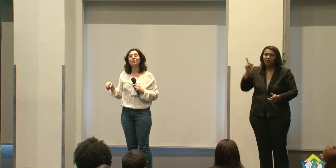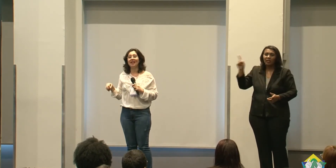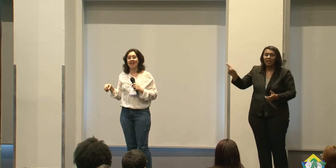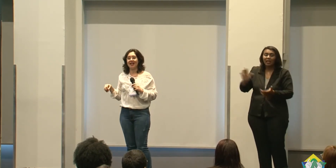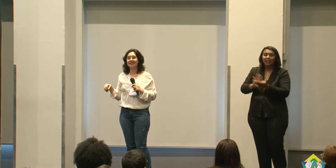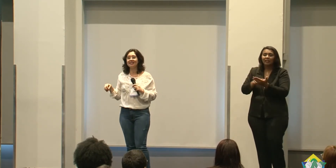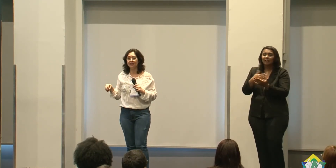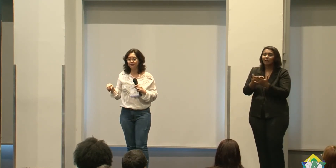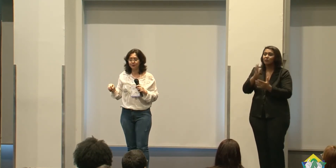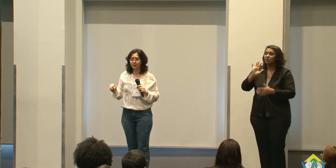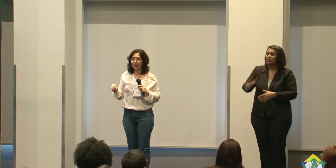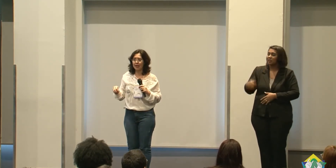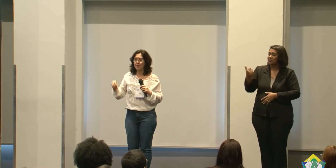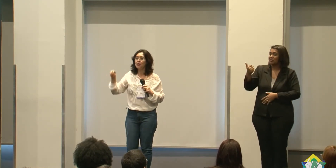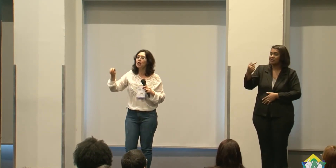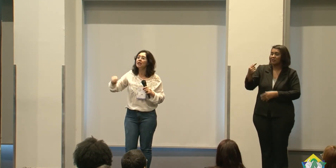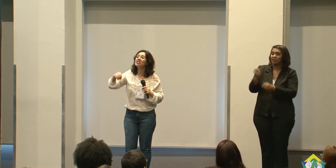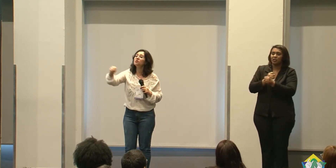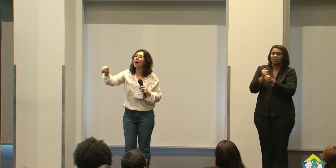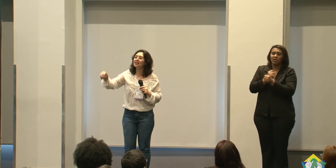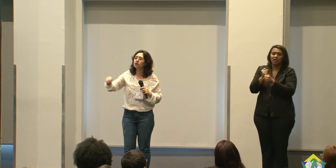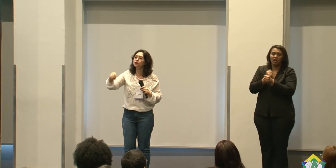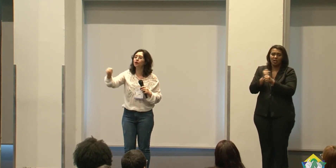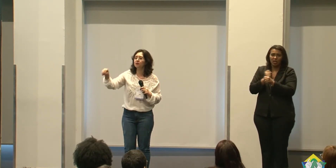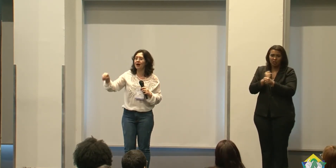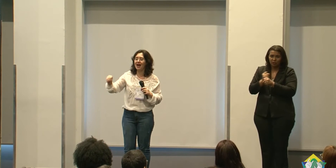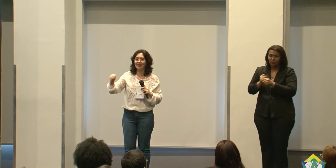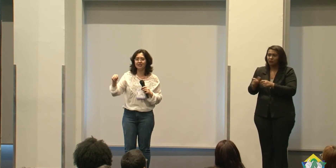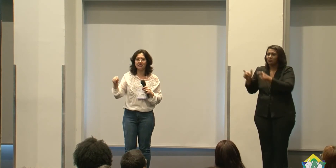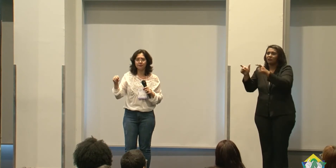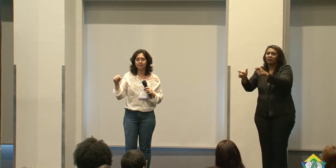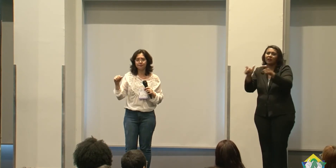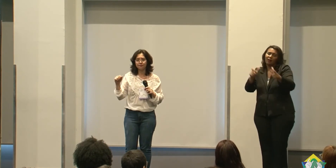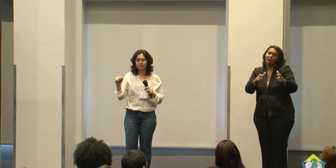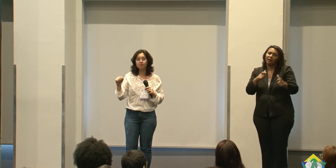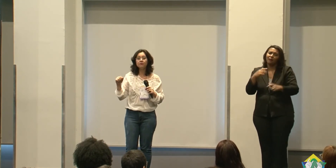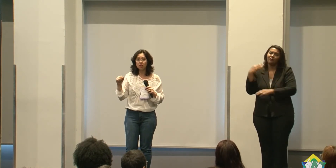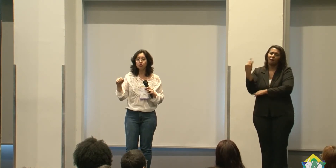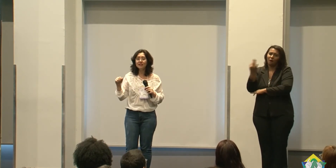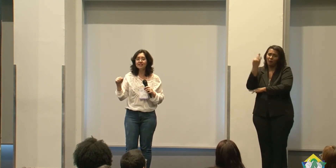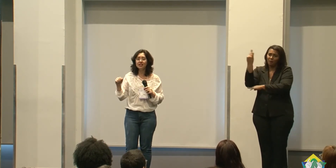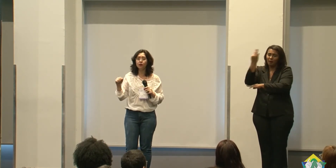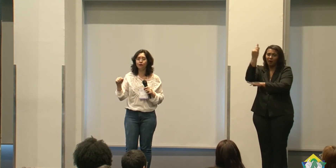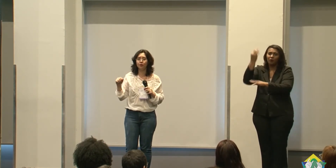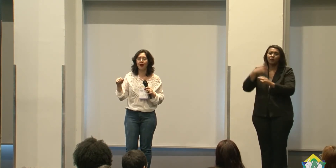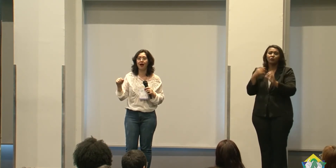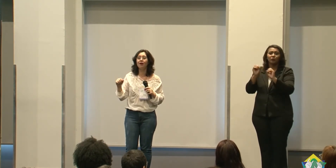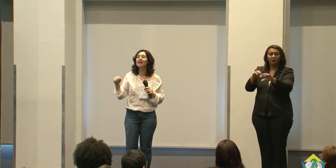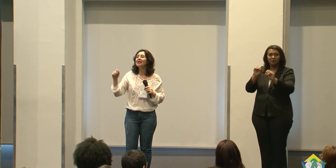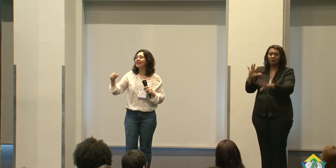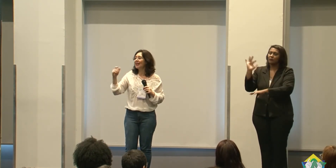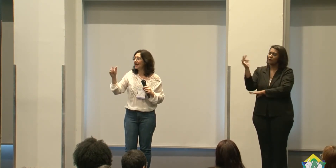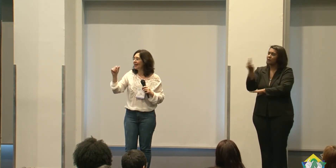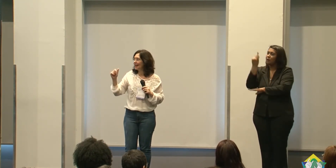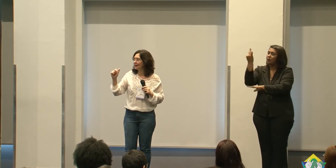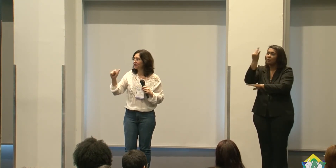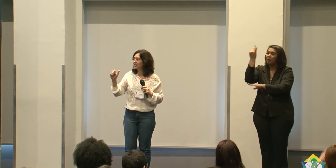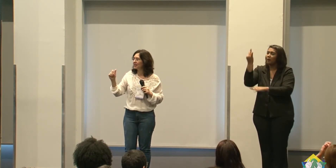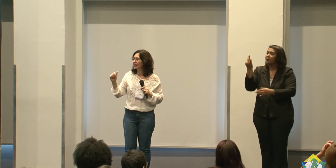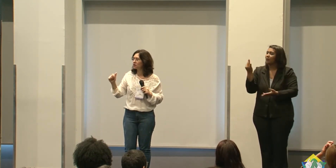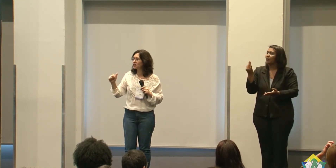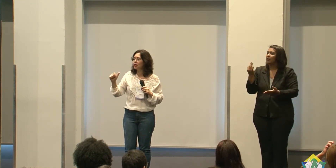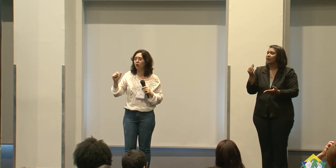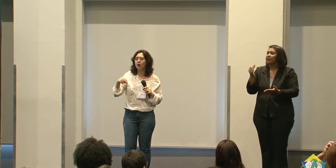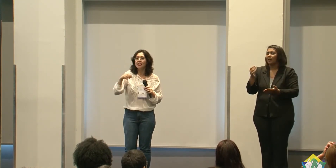anos de experiência, né, em espaços formais, do ensino formal,